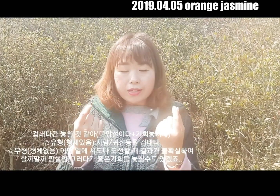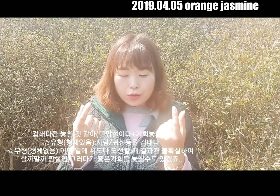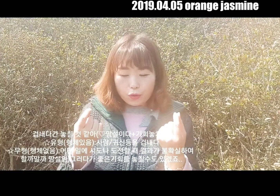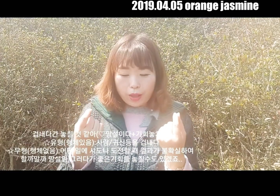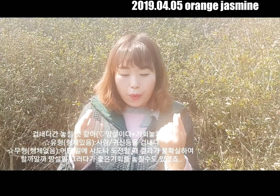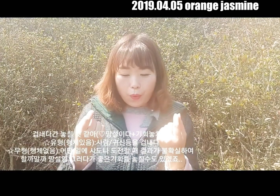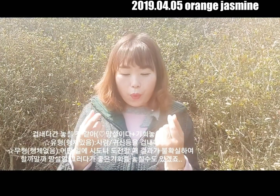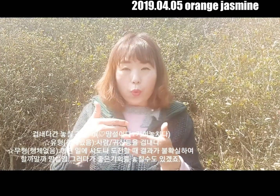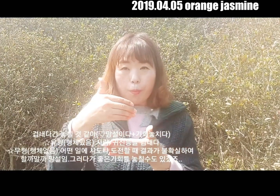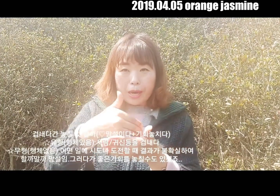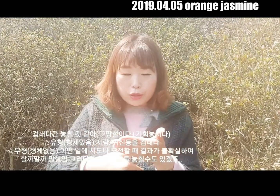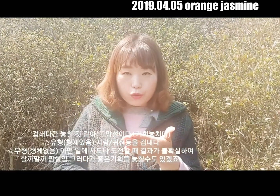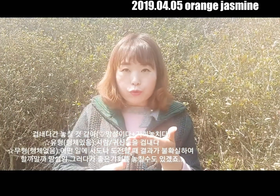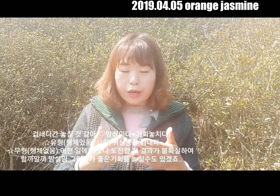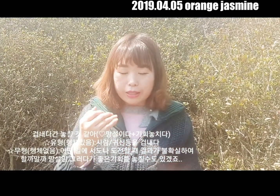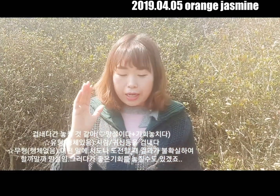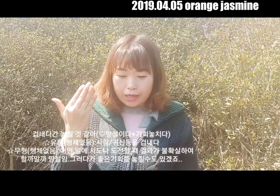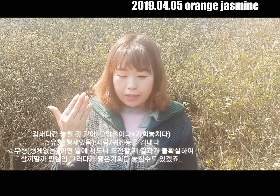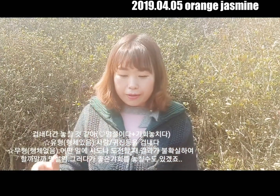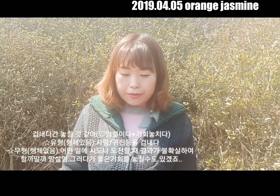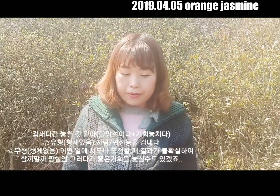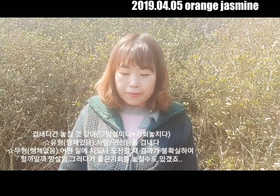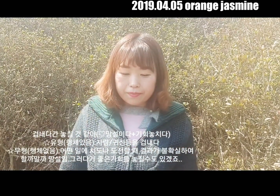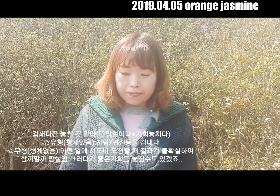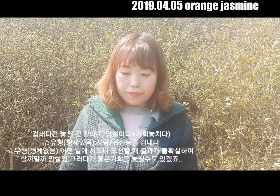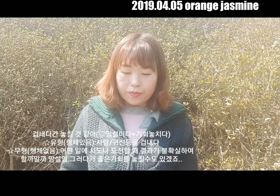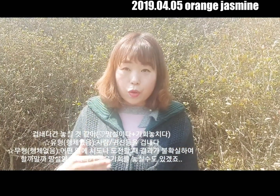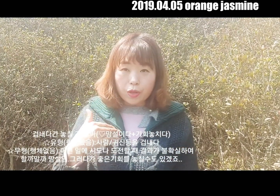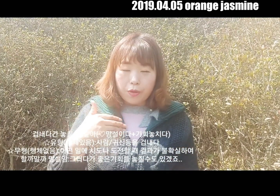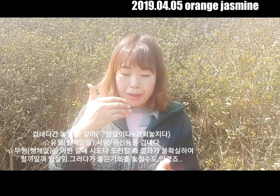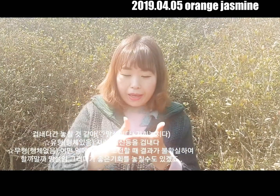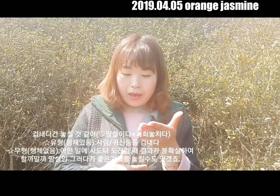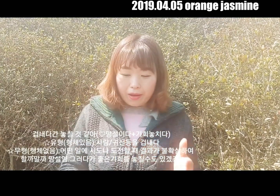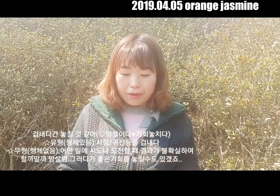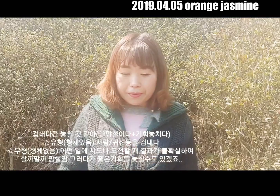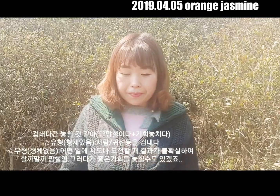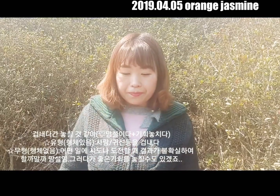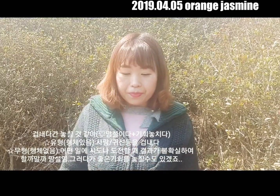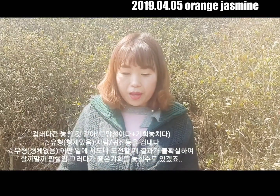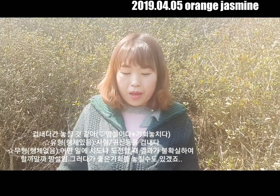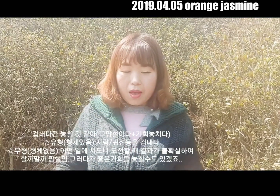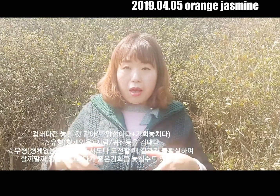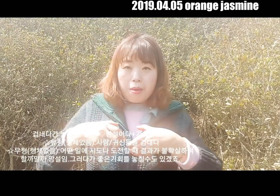가타를 쓰셔도 되고 빼셔도 괜찮아요. 저는 이거 뺄게요.